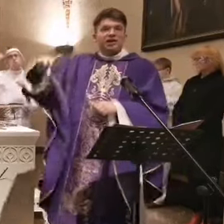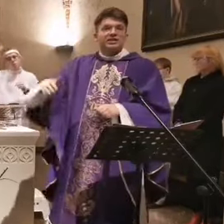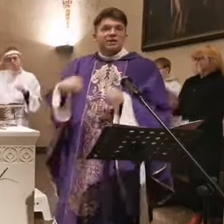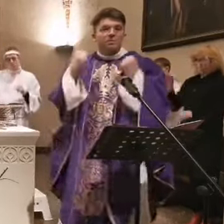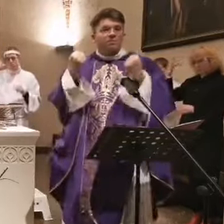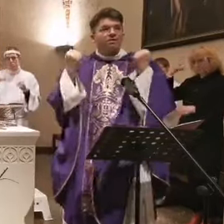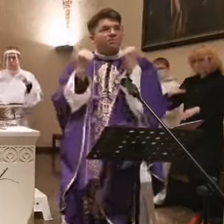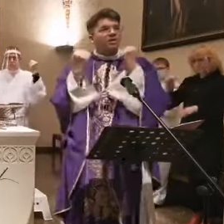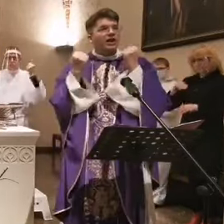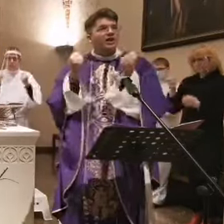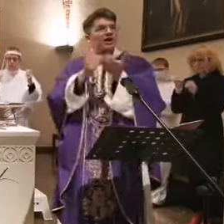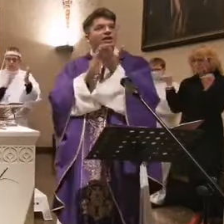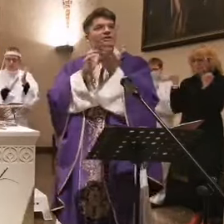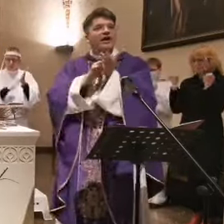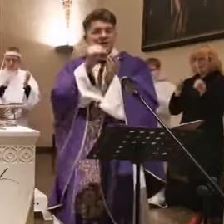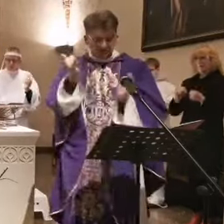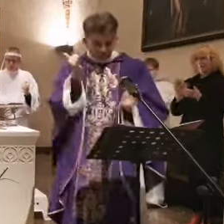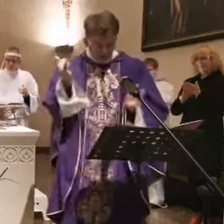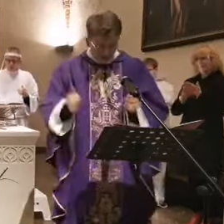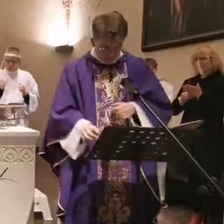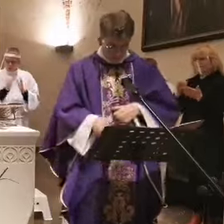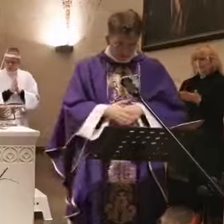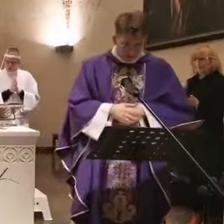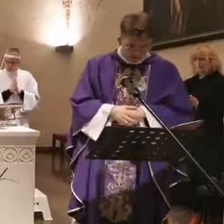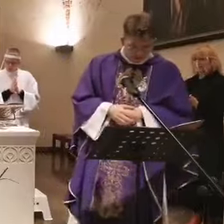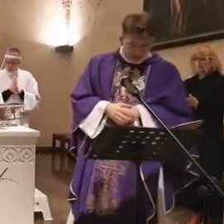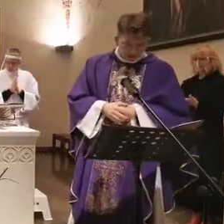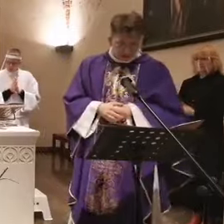jest królestwo i potęga i chwała na wieki.